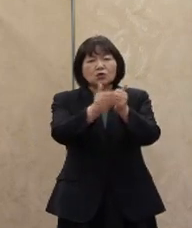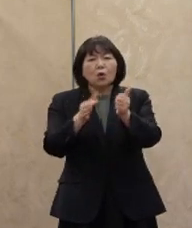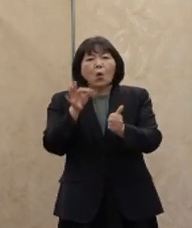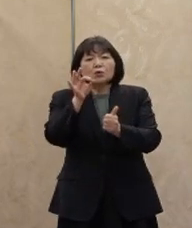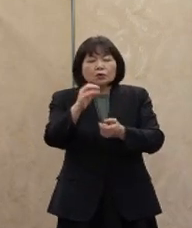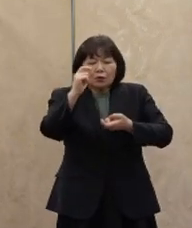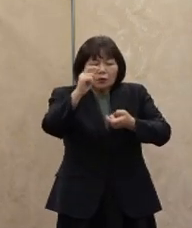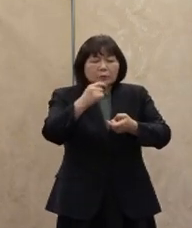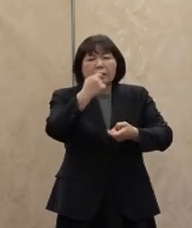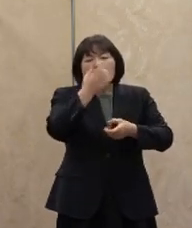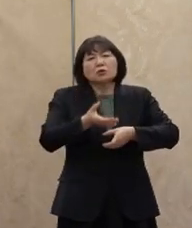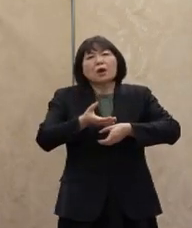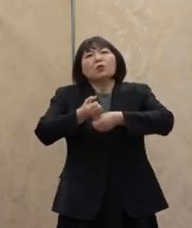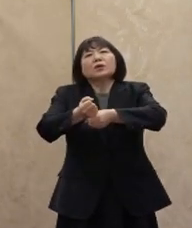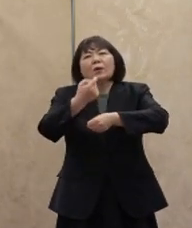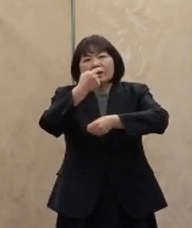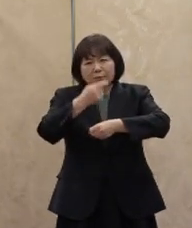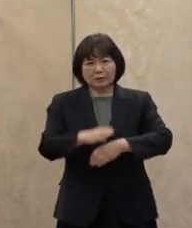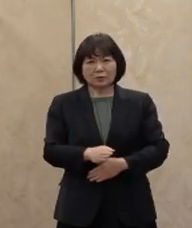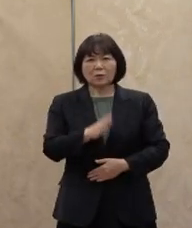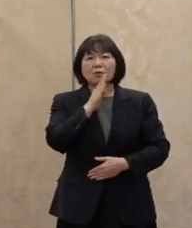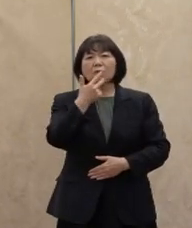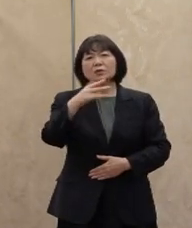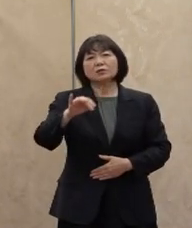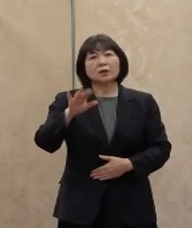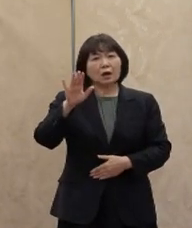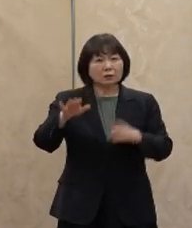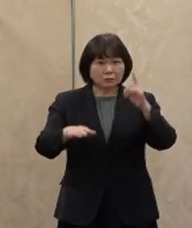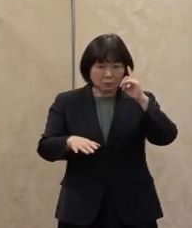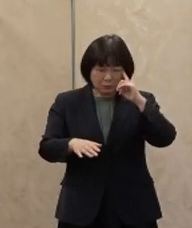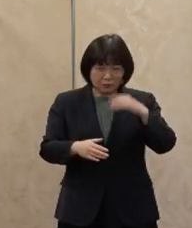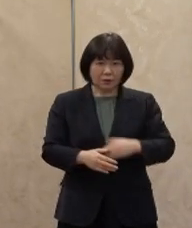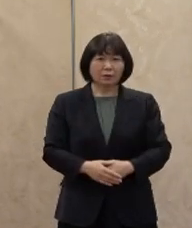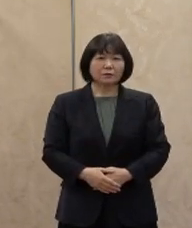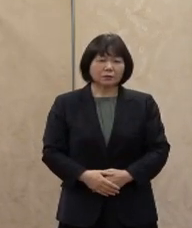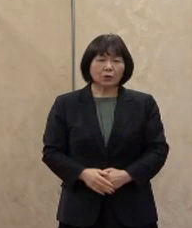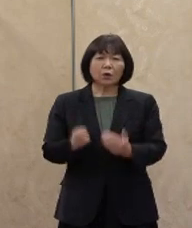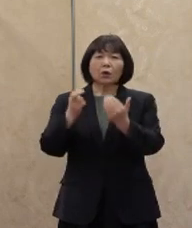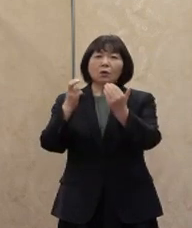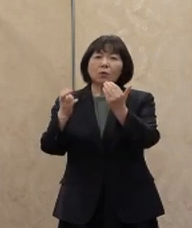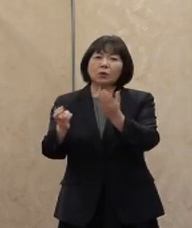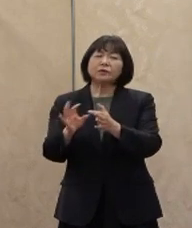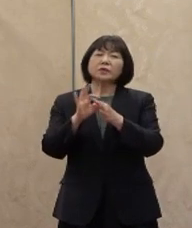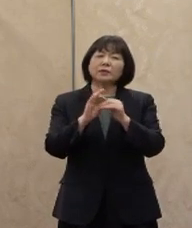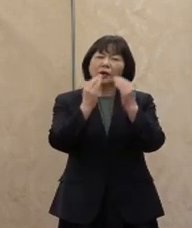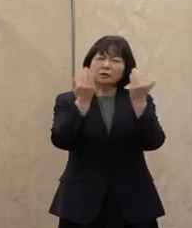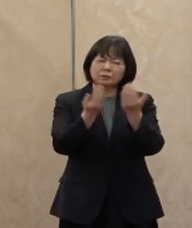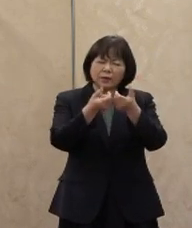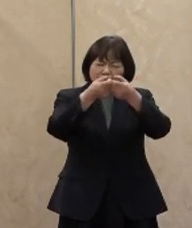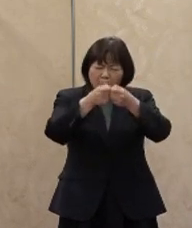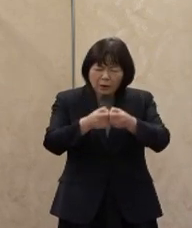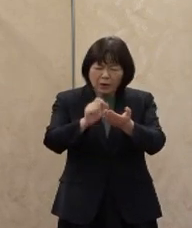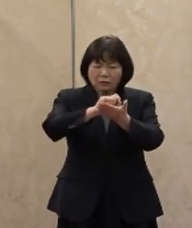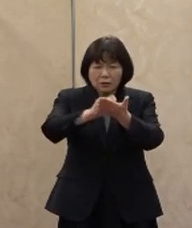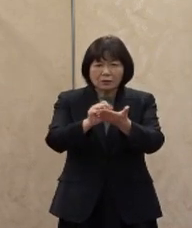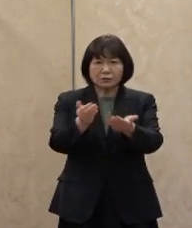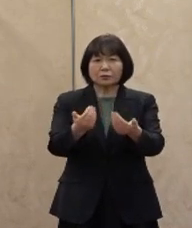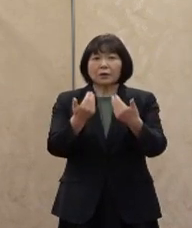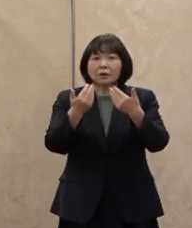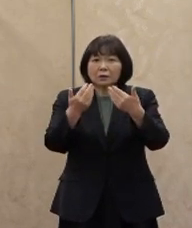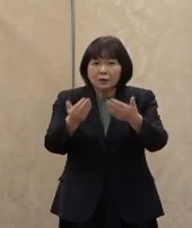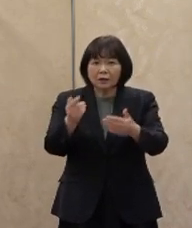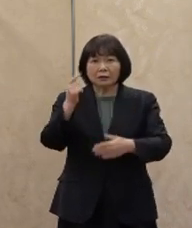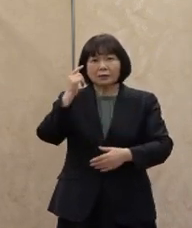。そこが僕は本質的だと思ってます。で、法律なので全て細かく書き込む必要もなくて、